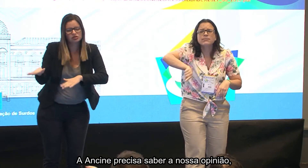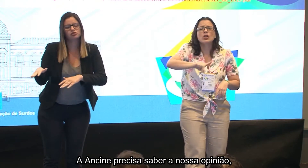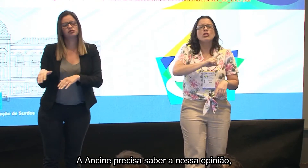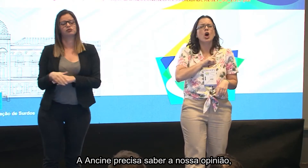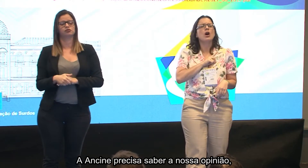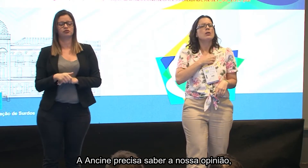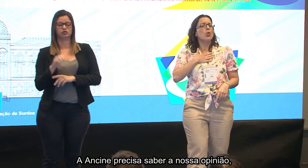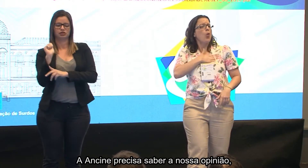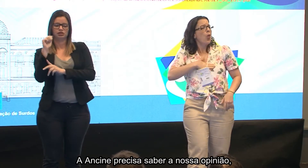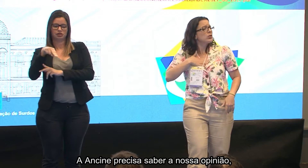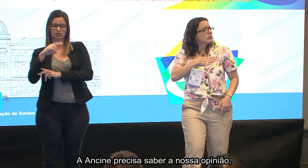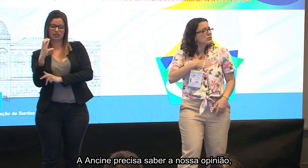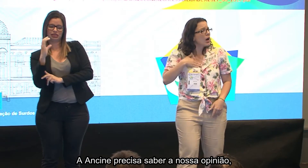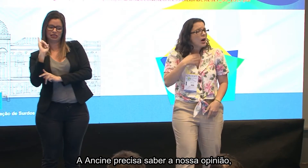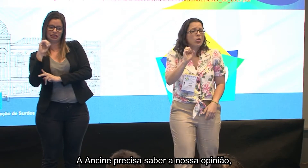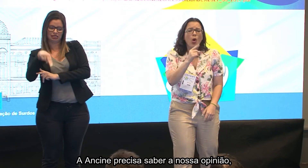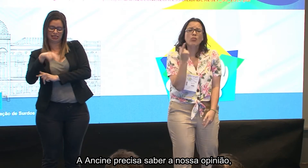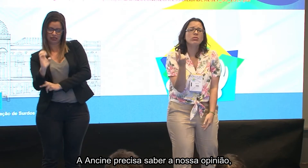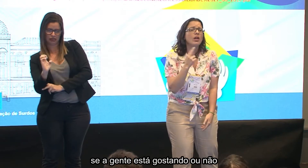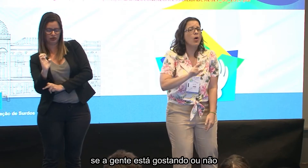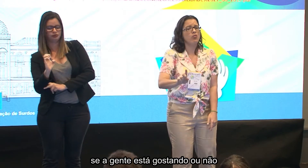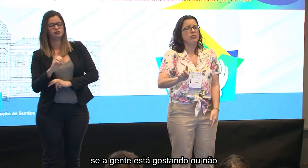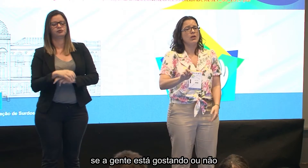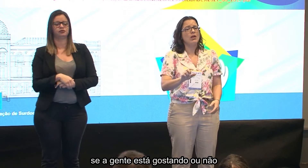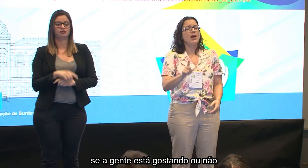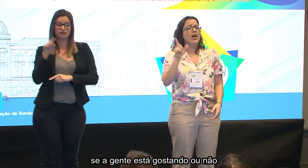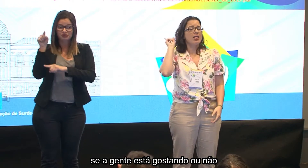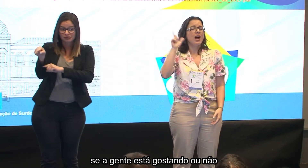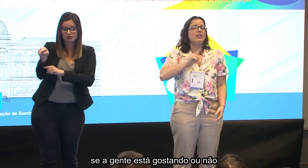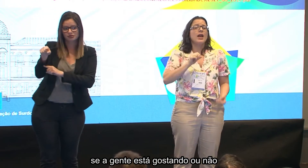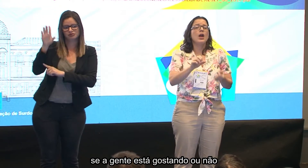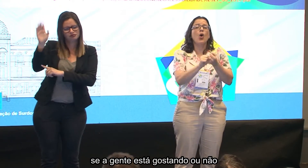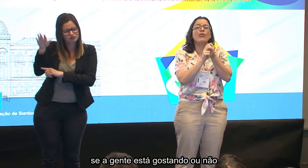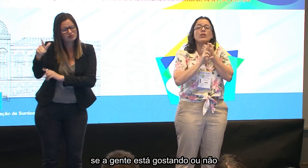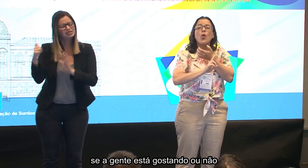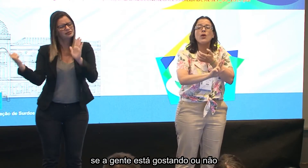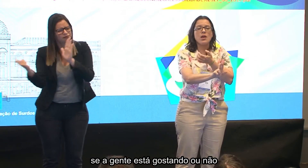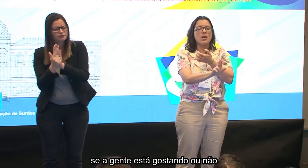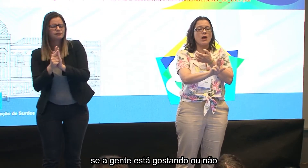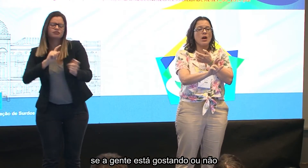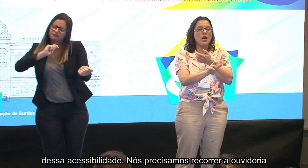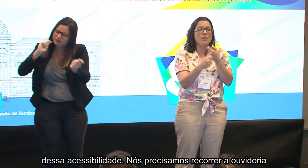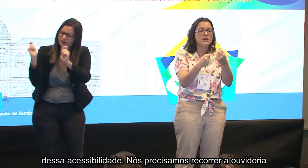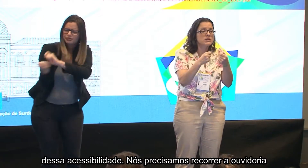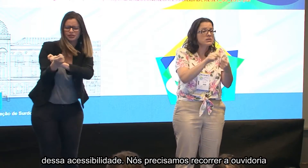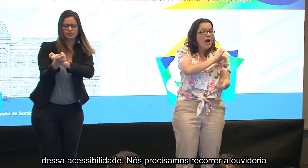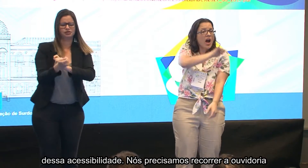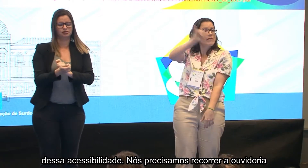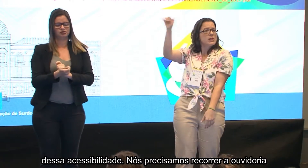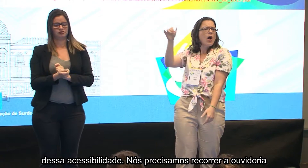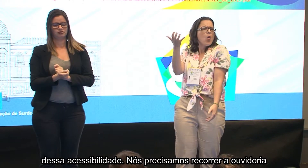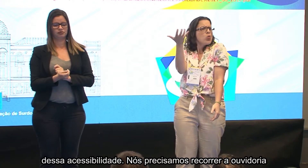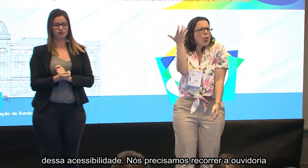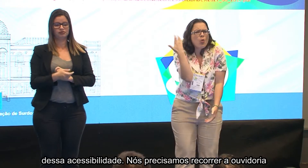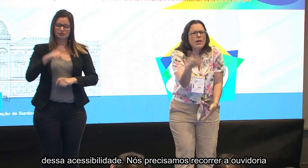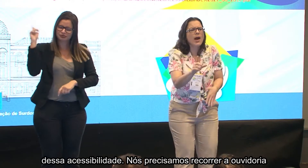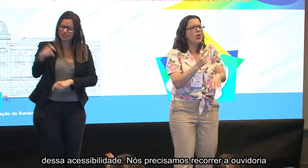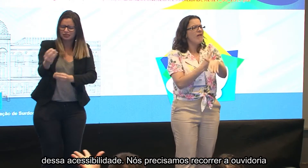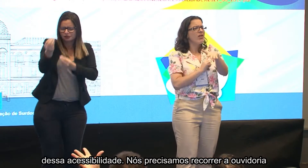precisa saber a opinião de vocês, a nossa opinião, se a gente está gostando ou não dessa acessibilidade. Nós precisamos recorrer